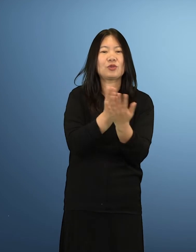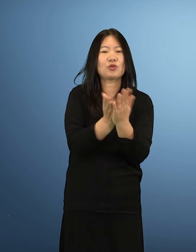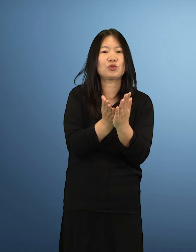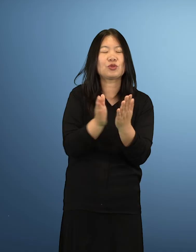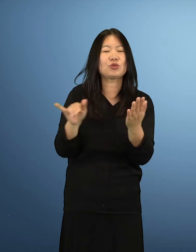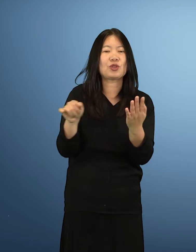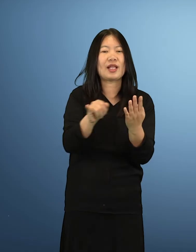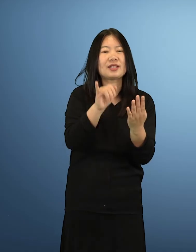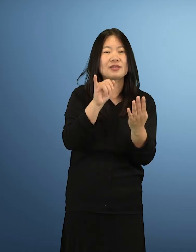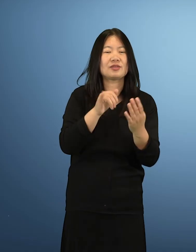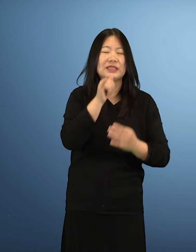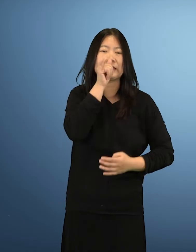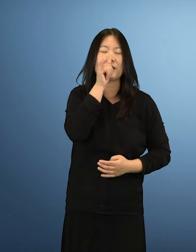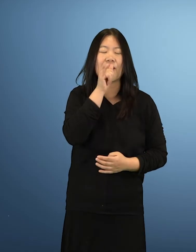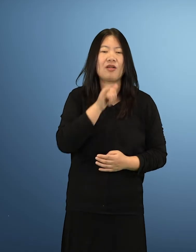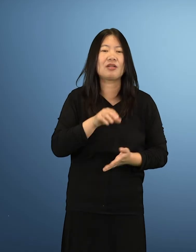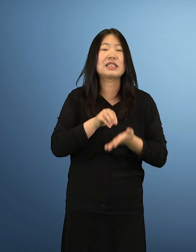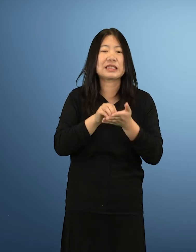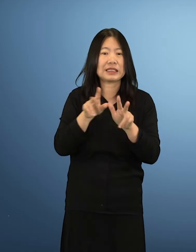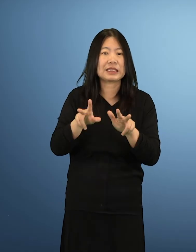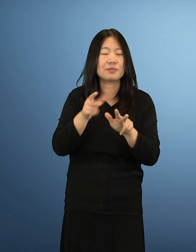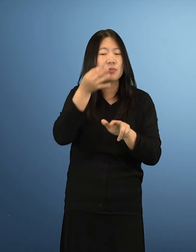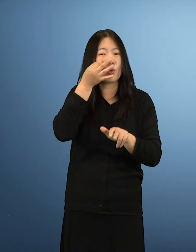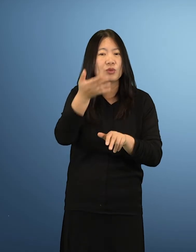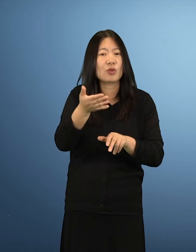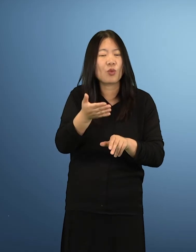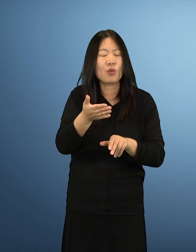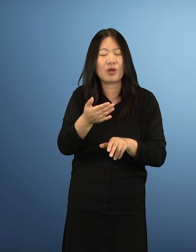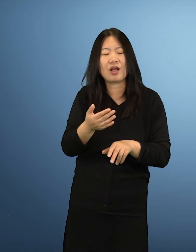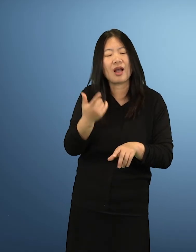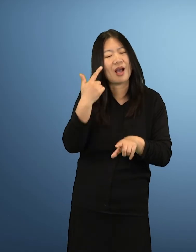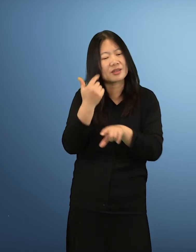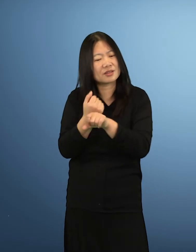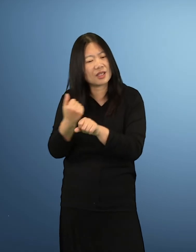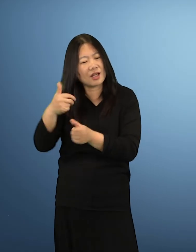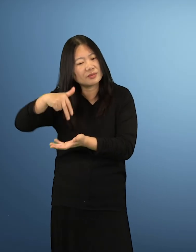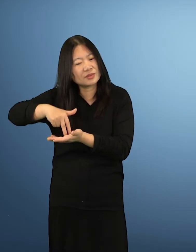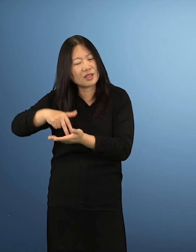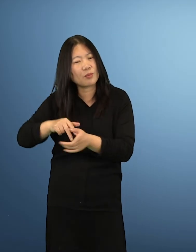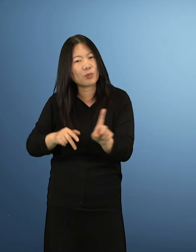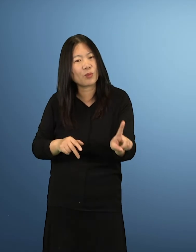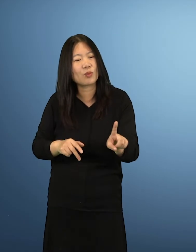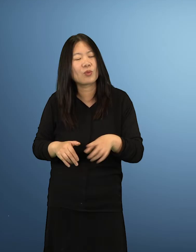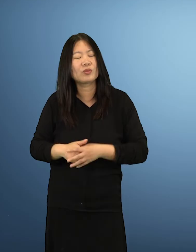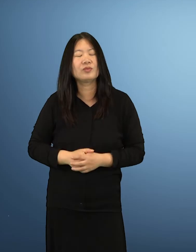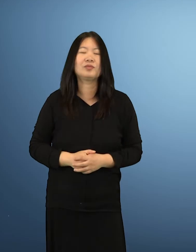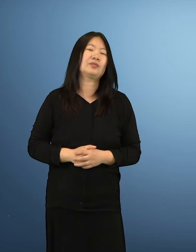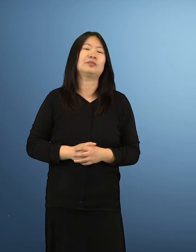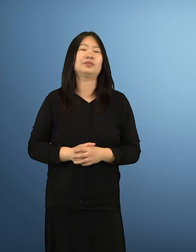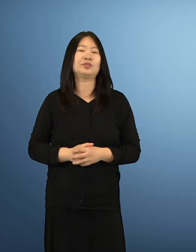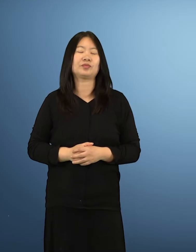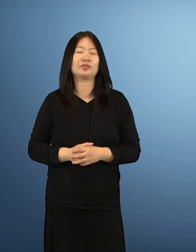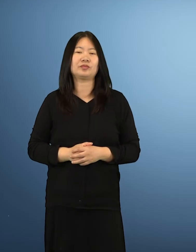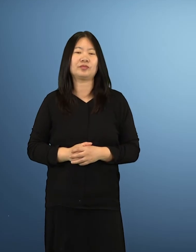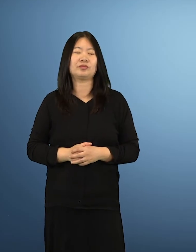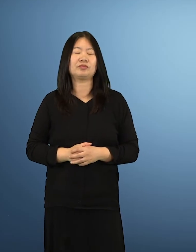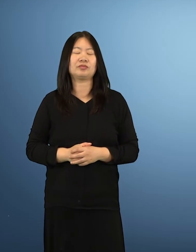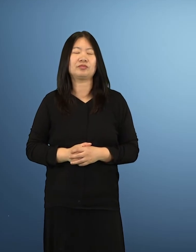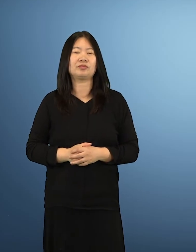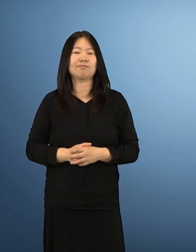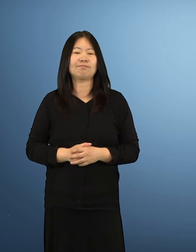해충이 등장을 합니다. 자, 이것을 학자들은 이제 여러 가지 해석을